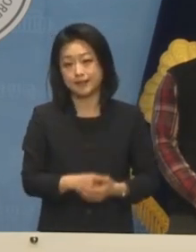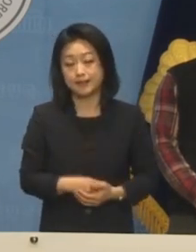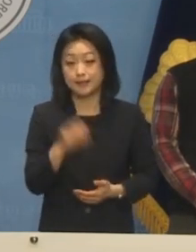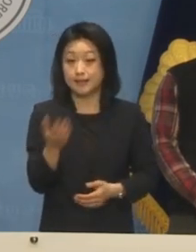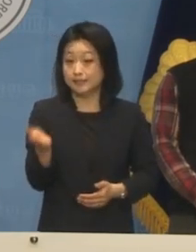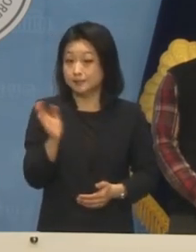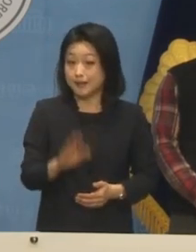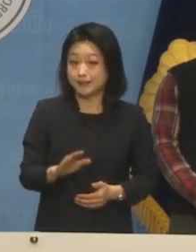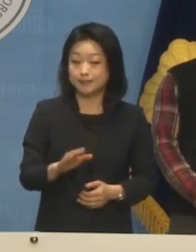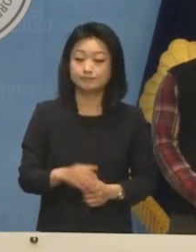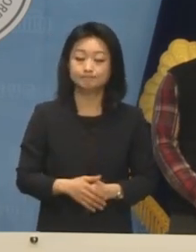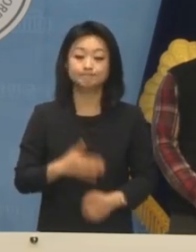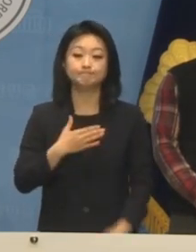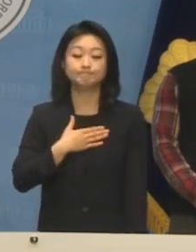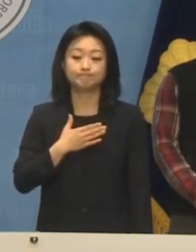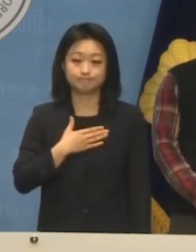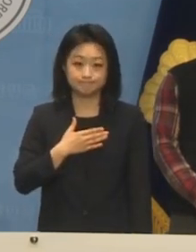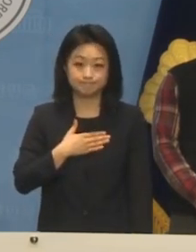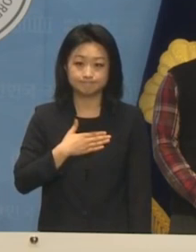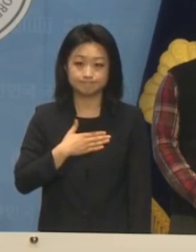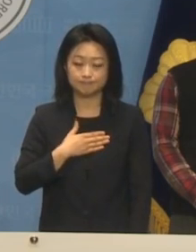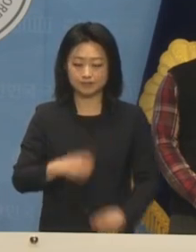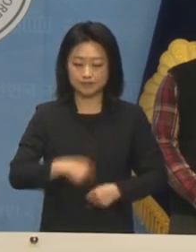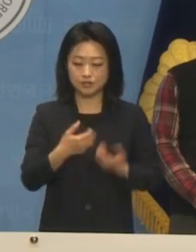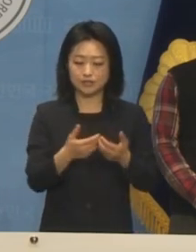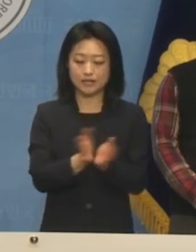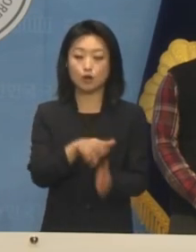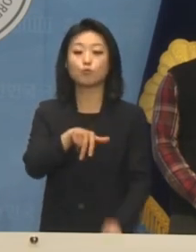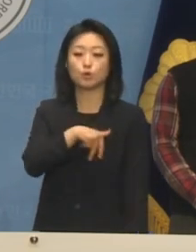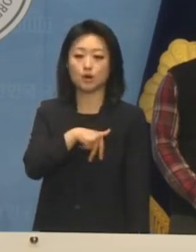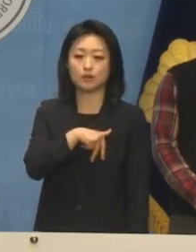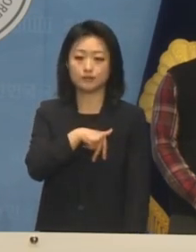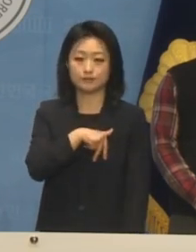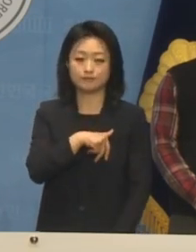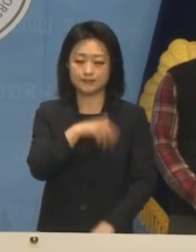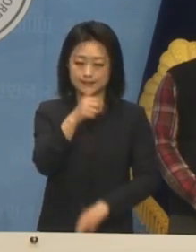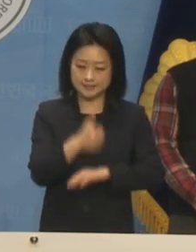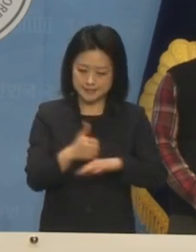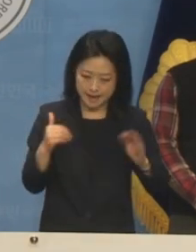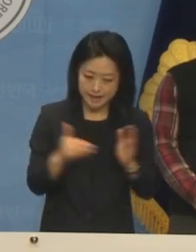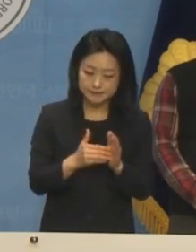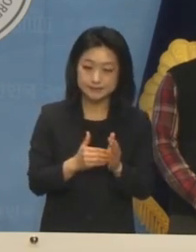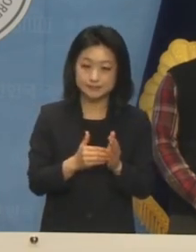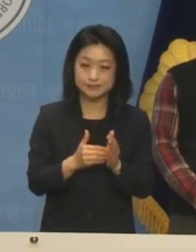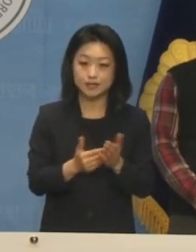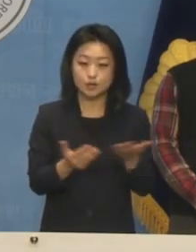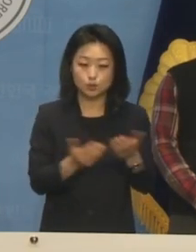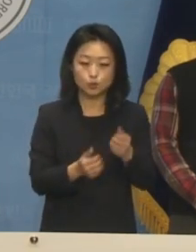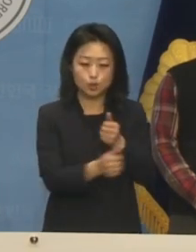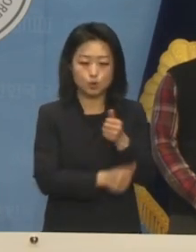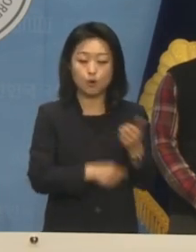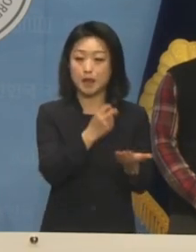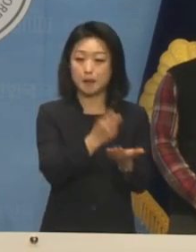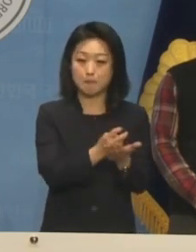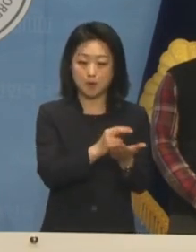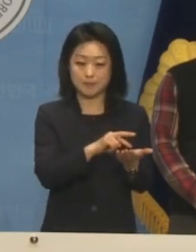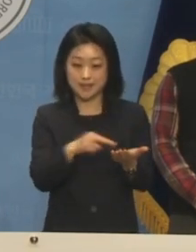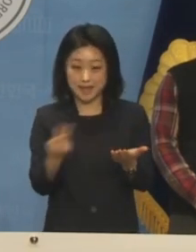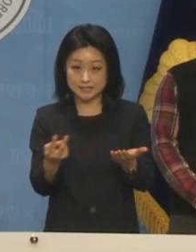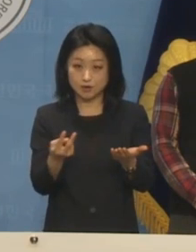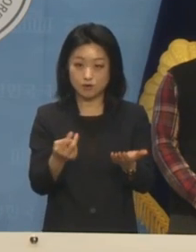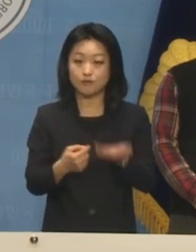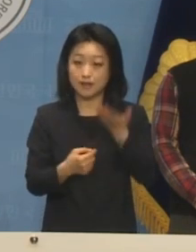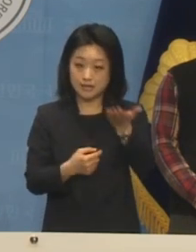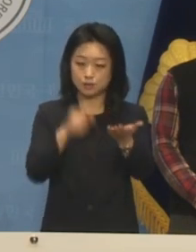그럼에도 불구하고 저는 정의당 의원으로서 마지막까지 노동위원회법 개정안을 본회의에 부의 통과시킬